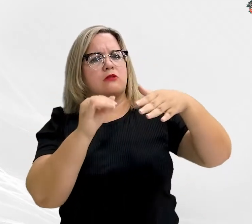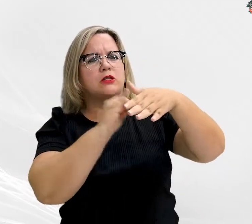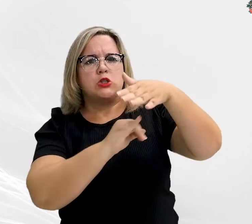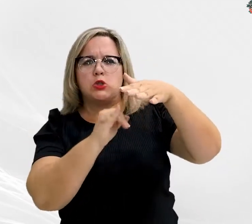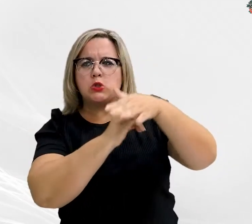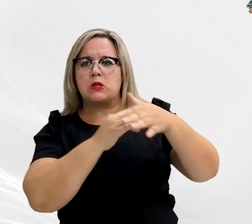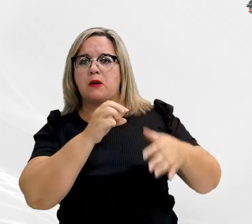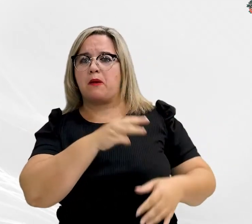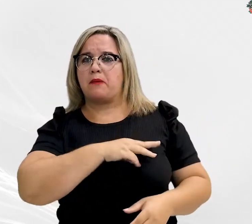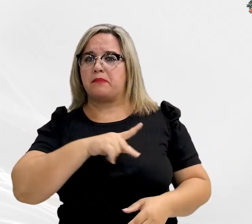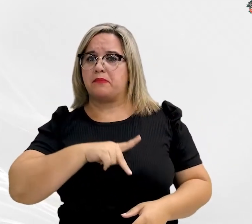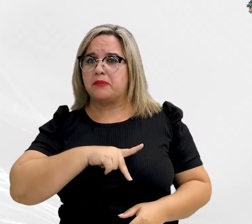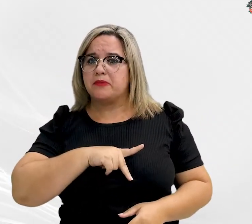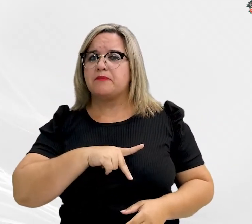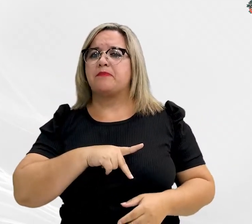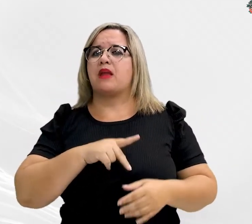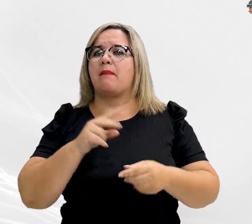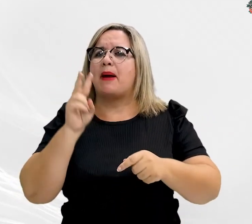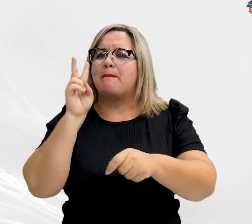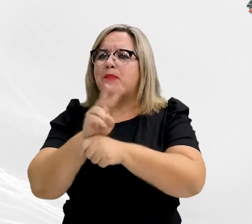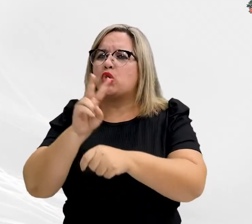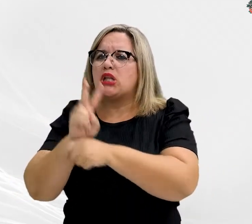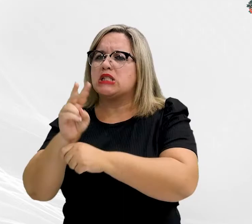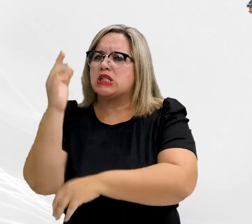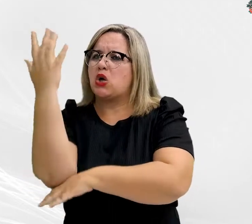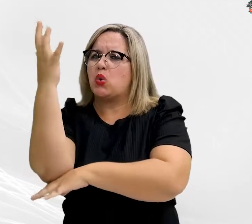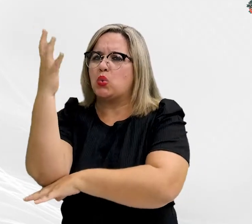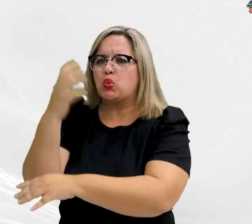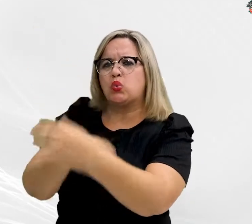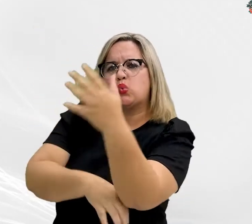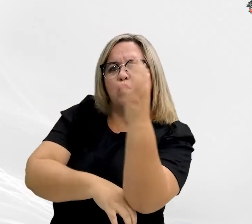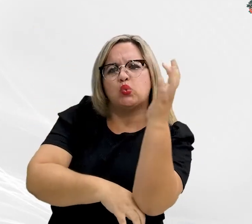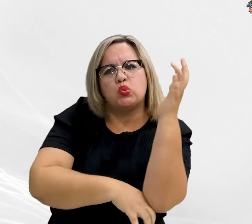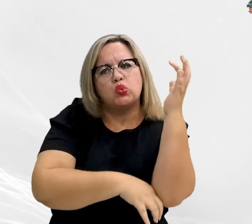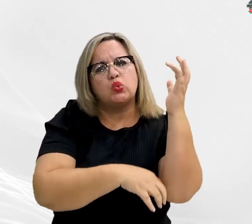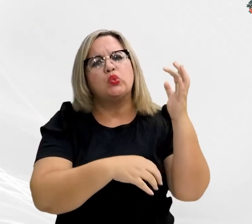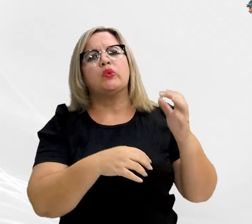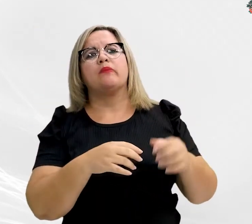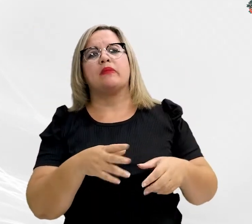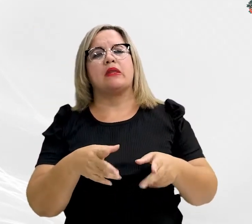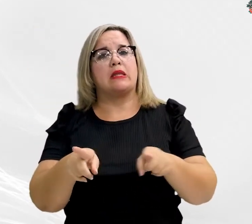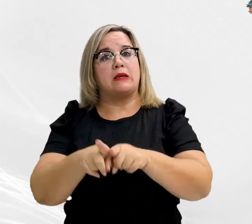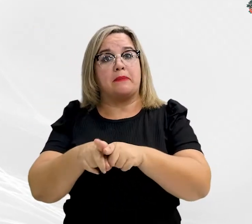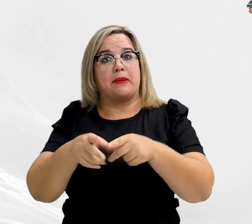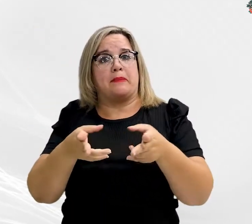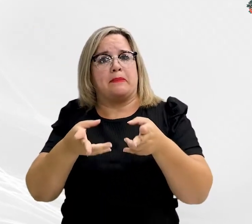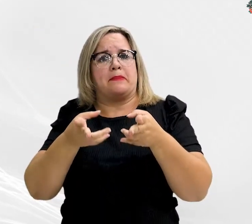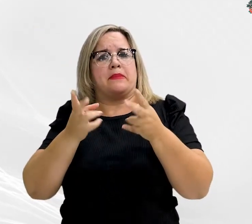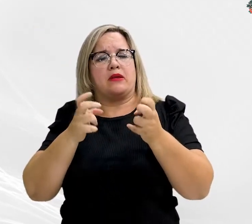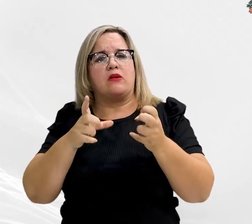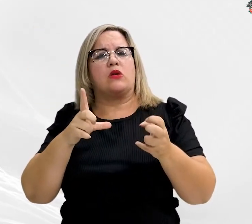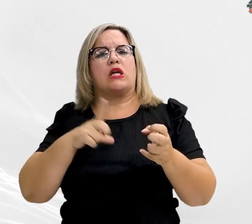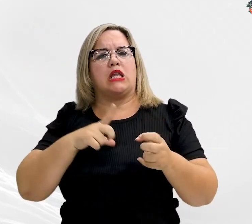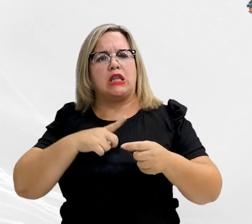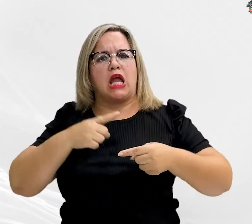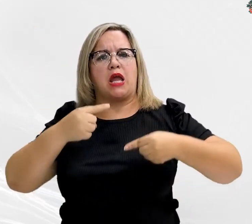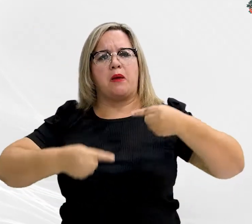no que se refere à preservação do meio ambiente observou que embora exista uma política ambiental que